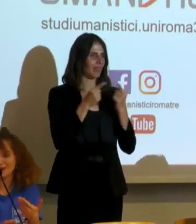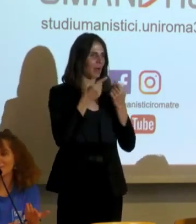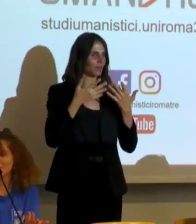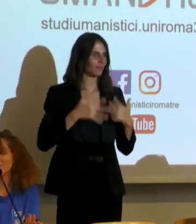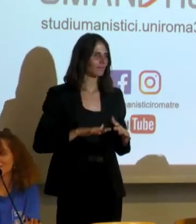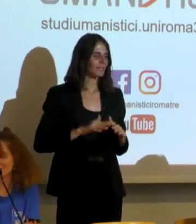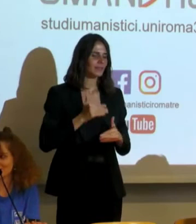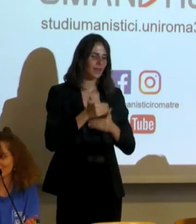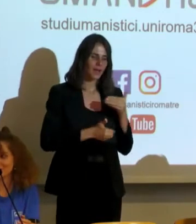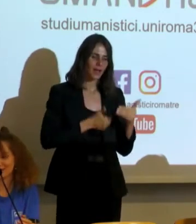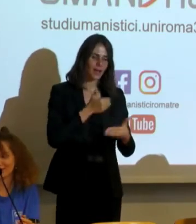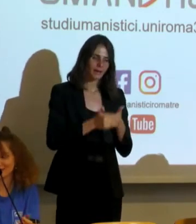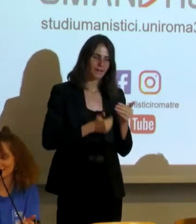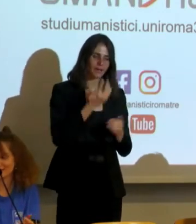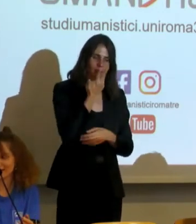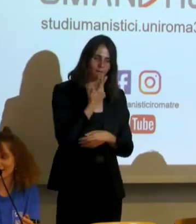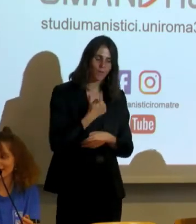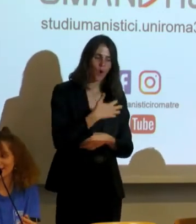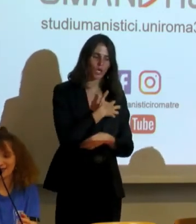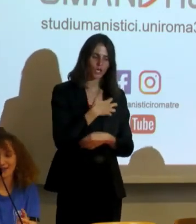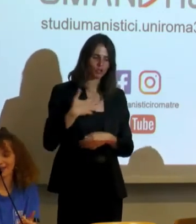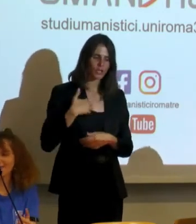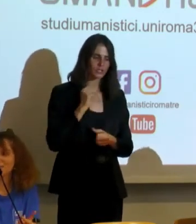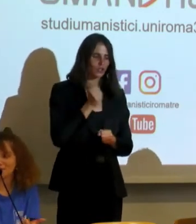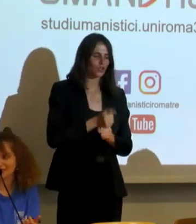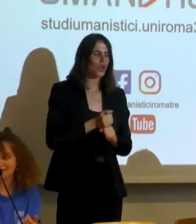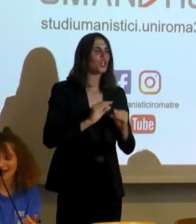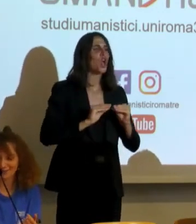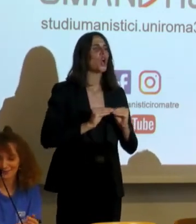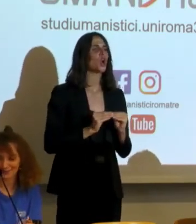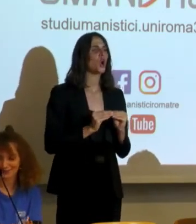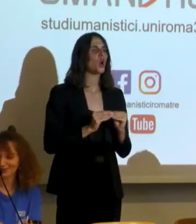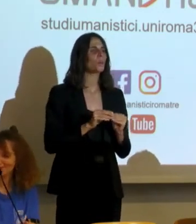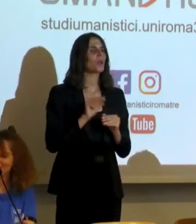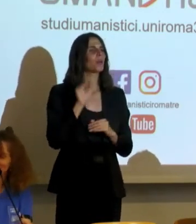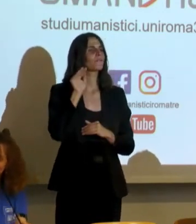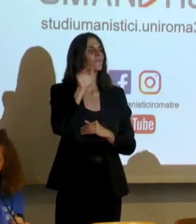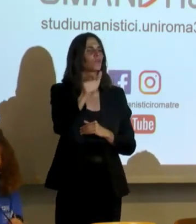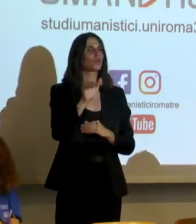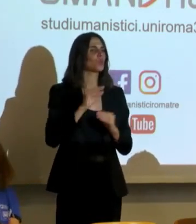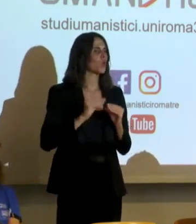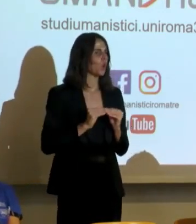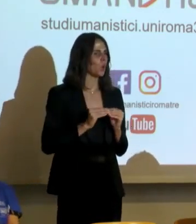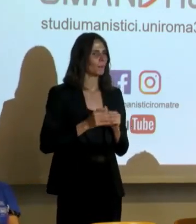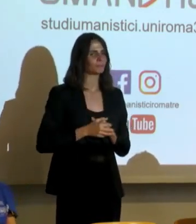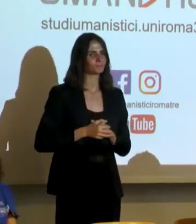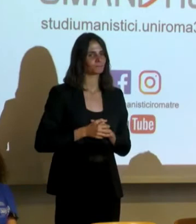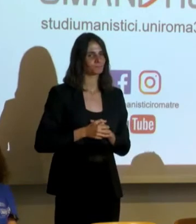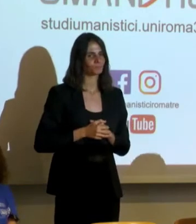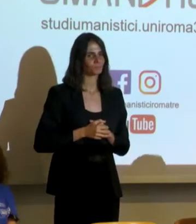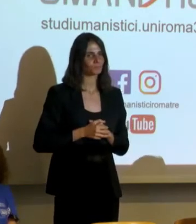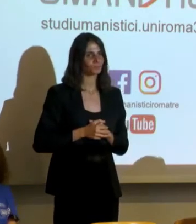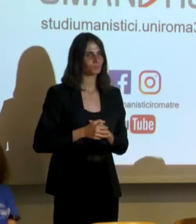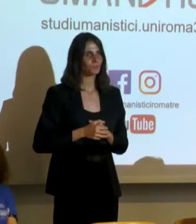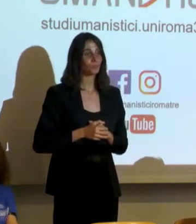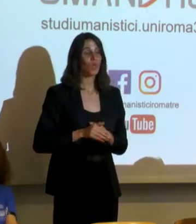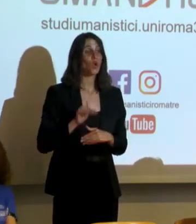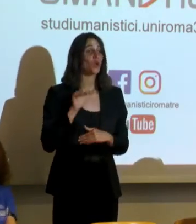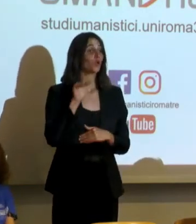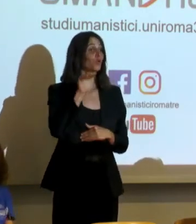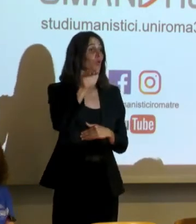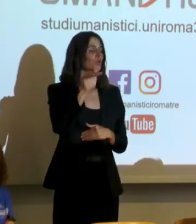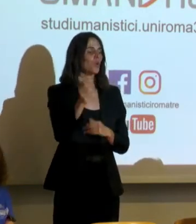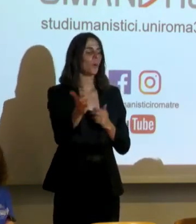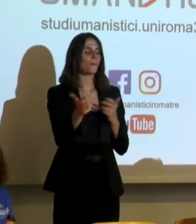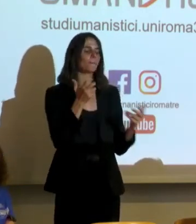il proprio percorso in scienze storiche, che prospettive ha? prospettive sfavillanti, perché